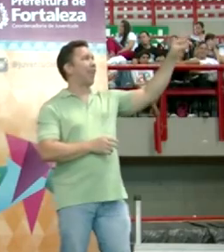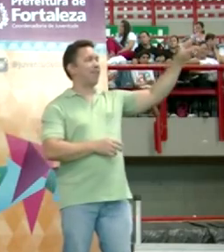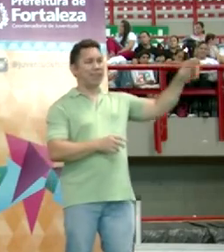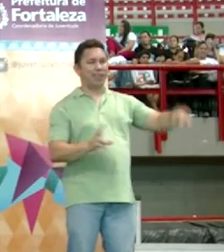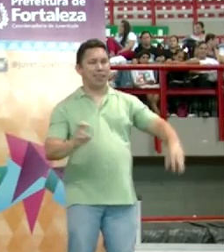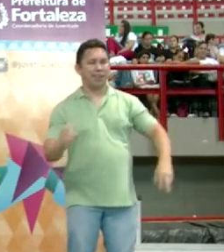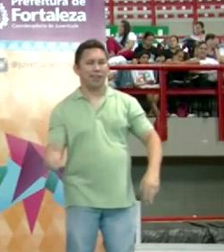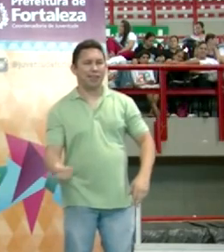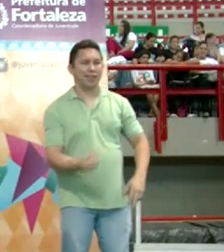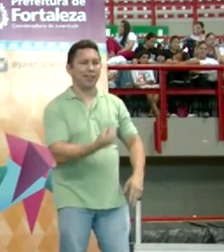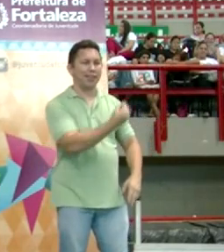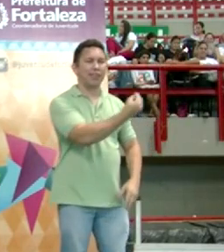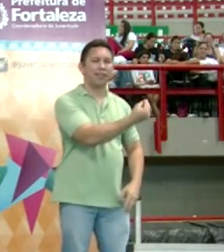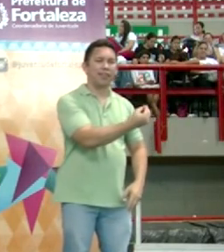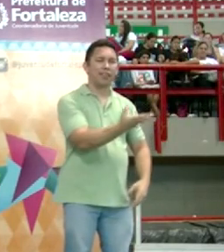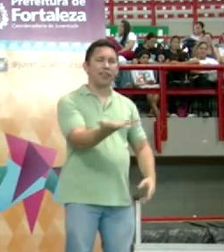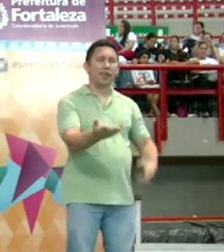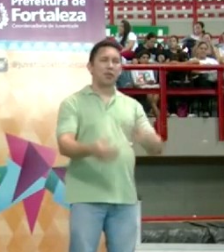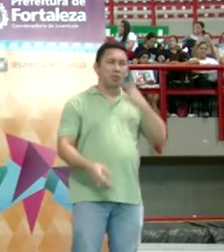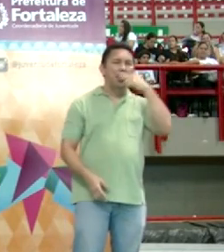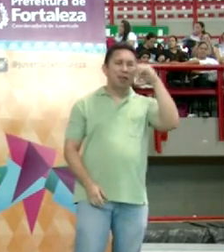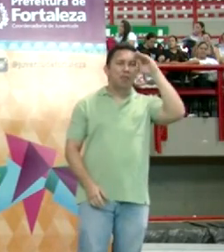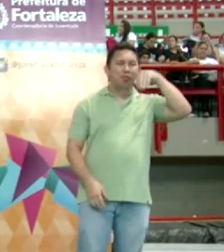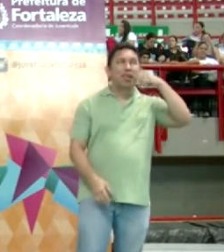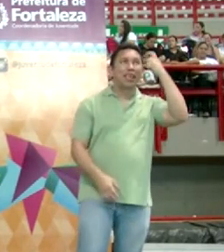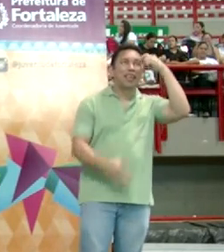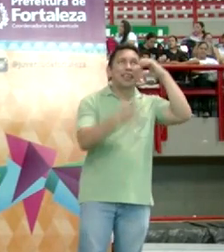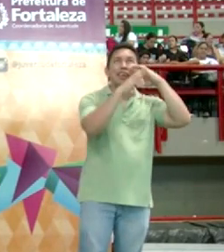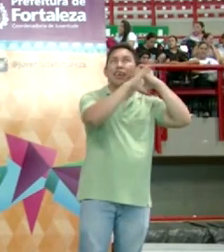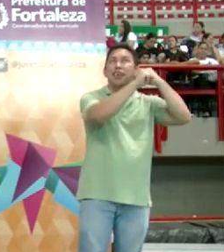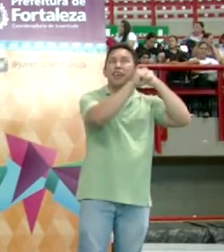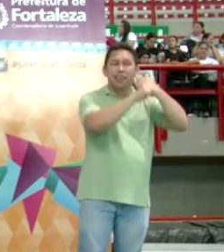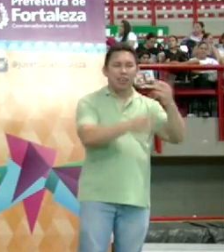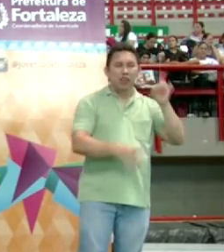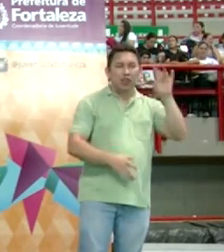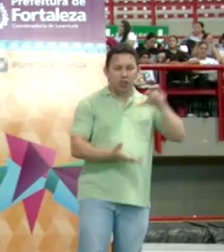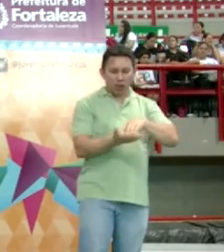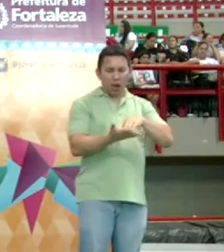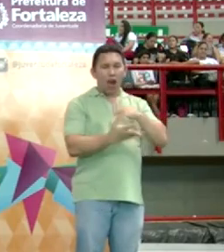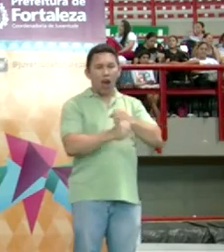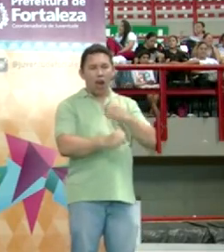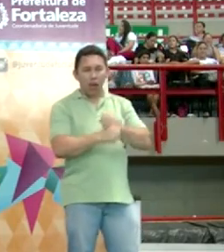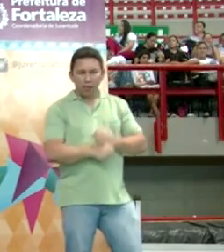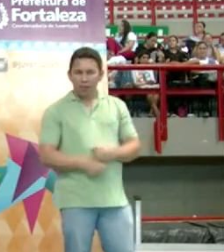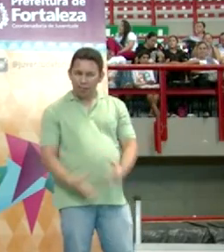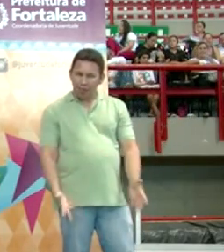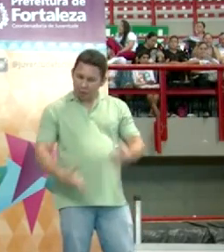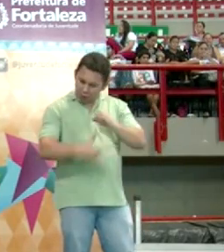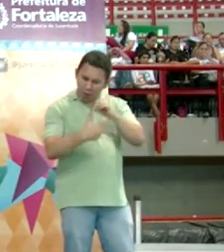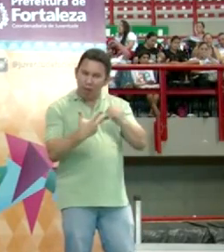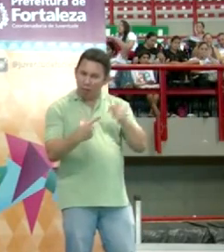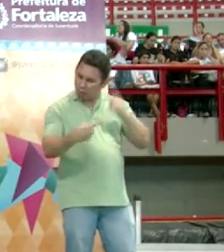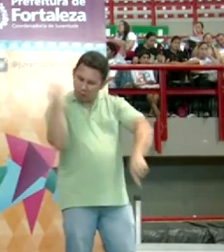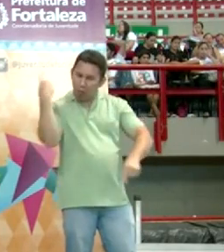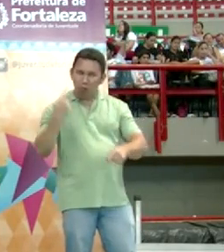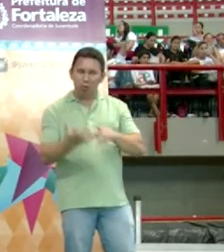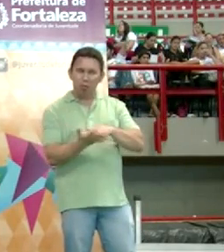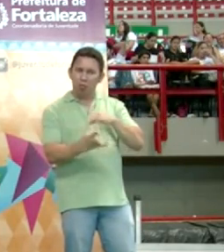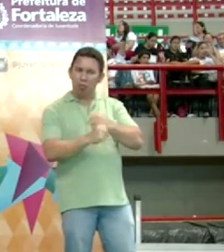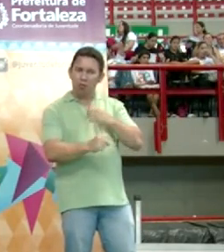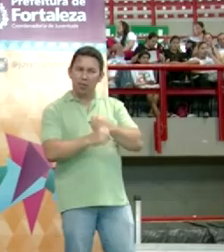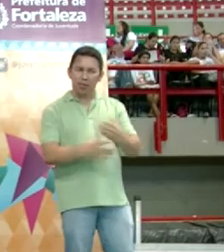vício, pessoal. É o vício de não pensar, não quer pensar mais não. Quer só ir para a calculadora. No Enem não tem